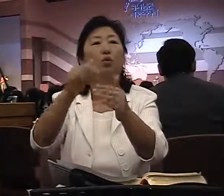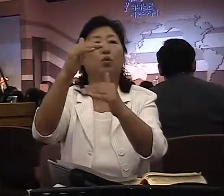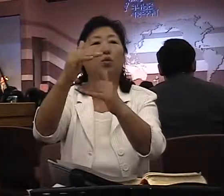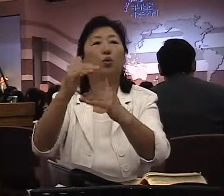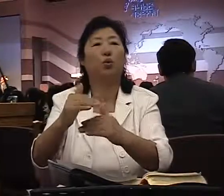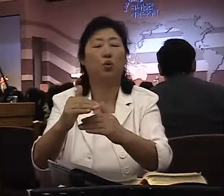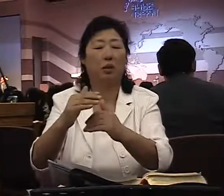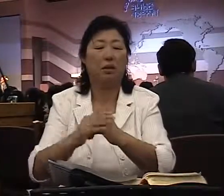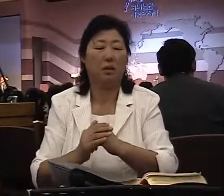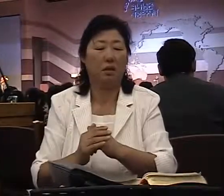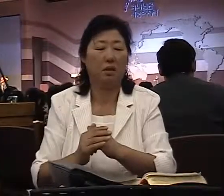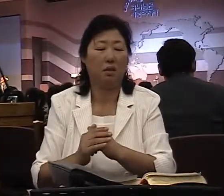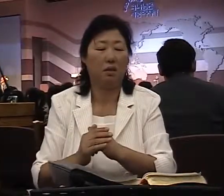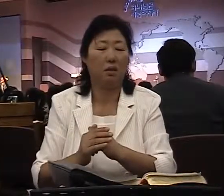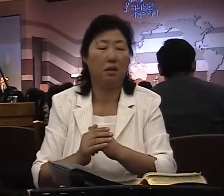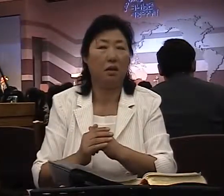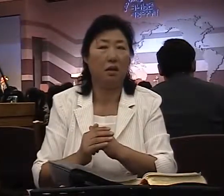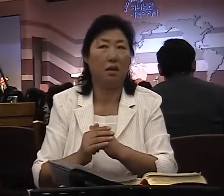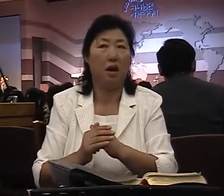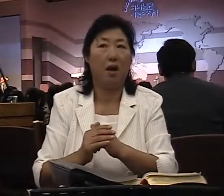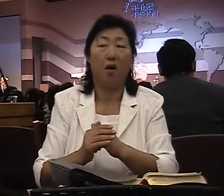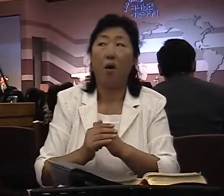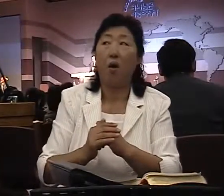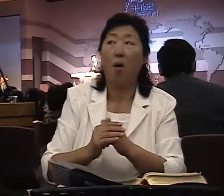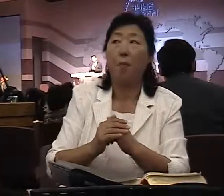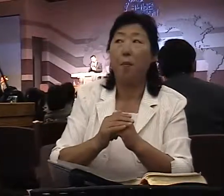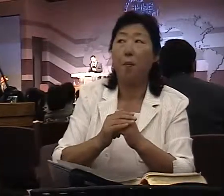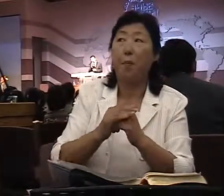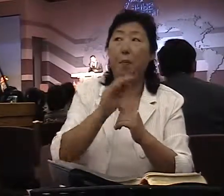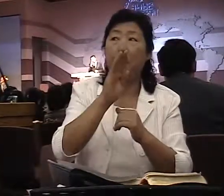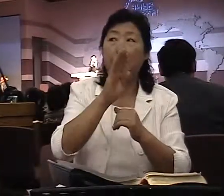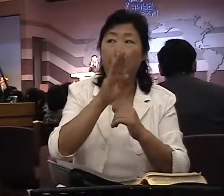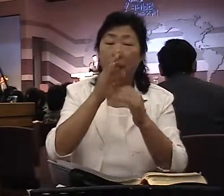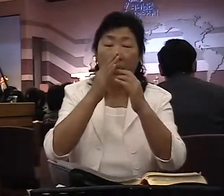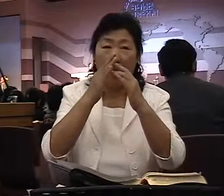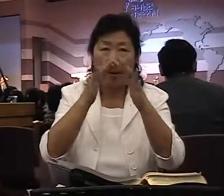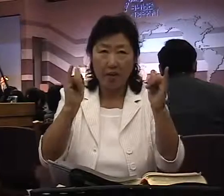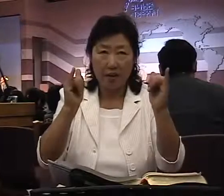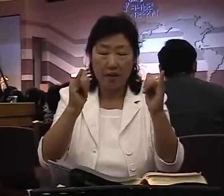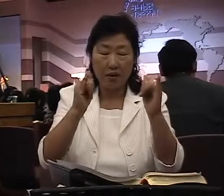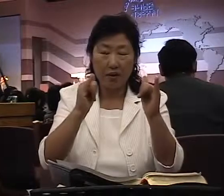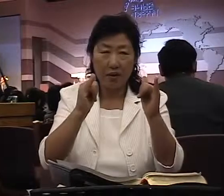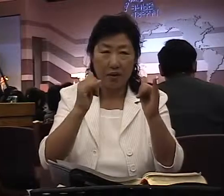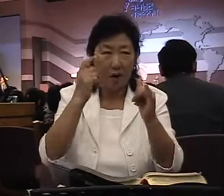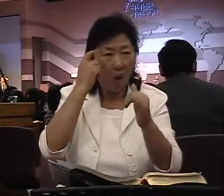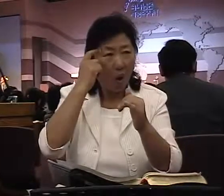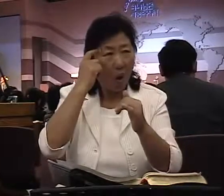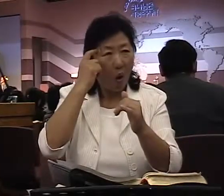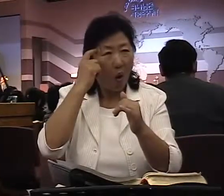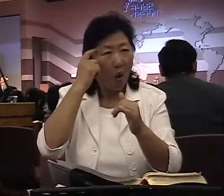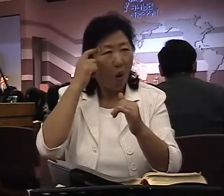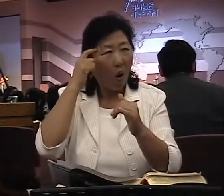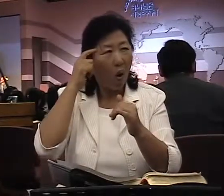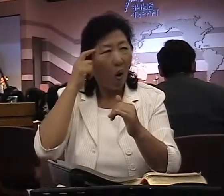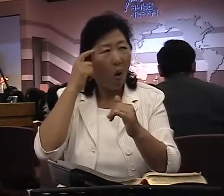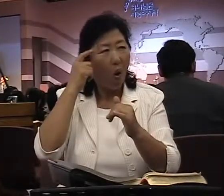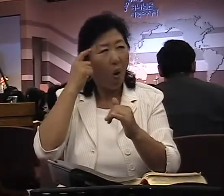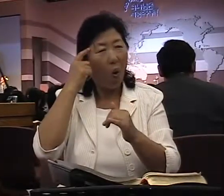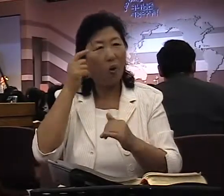갖습니다. 캐스켓 viewing 시간을 갖는 사람들이 이제 쭉 호기심이 있죠. 이 교회 장례식인데 그 캐스켓